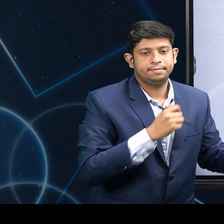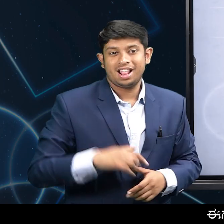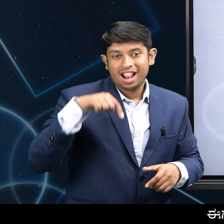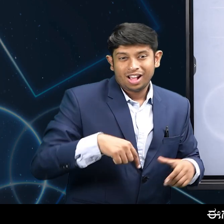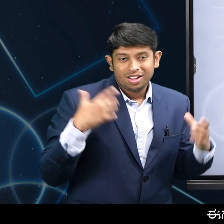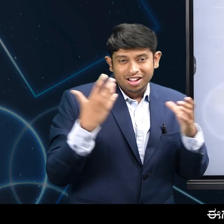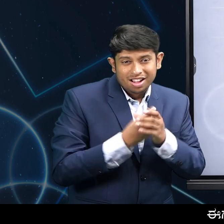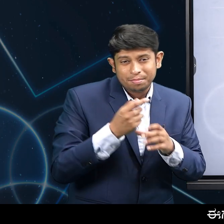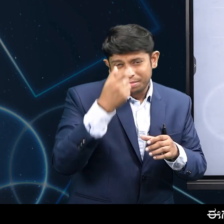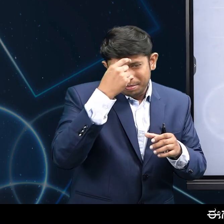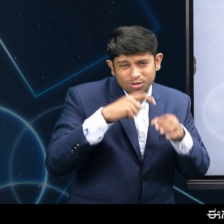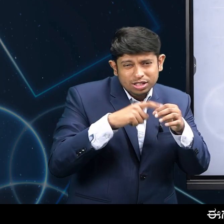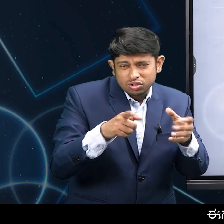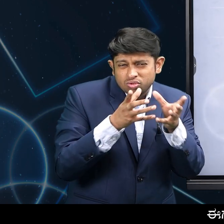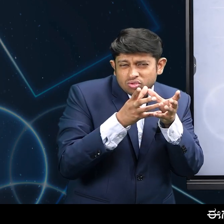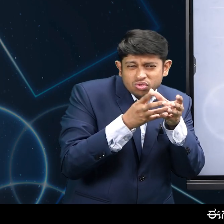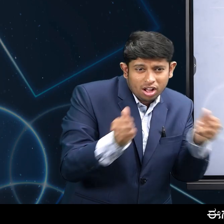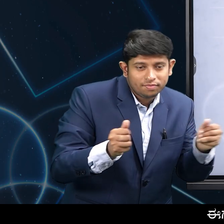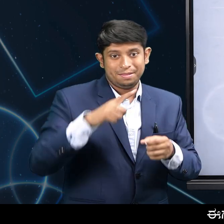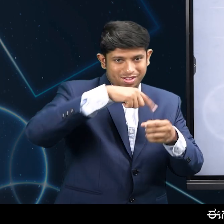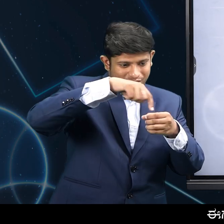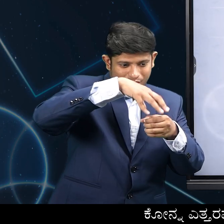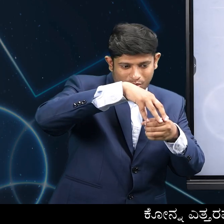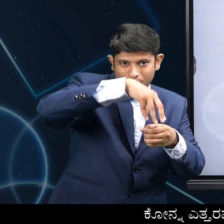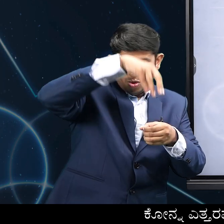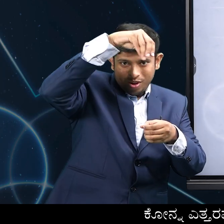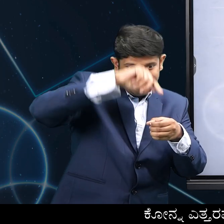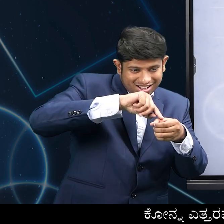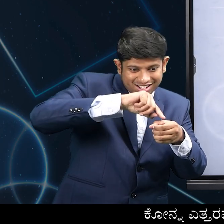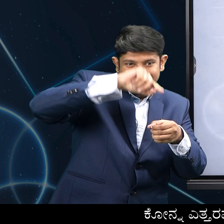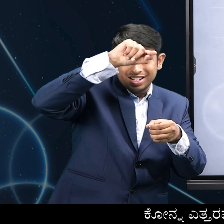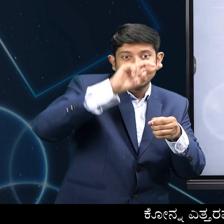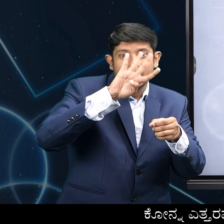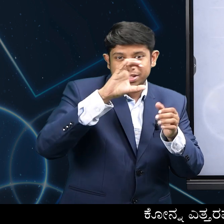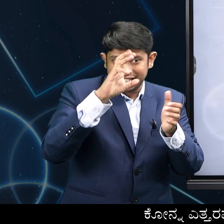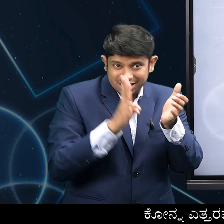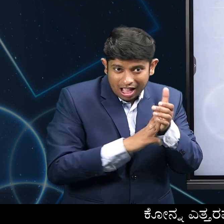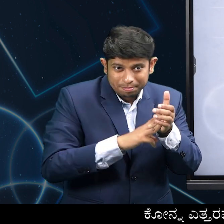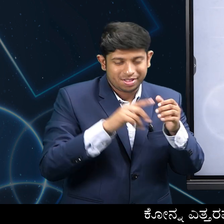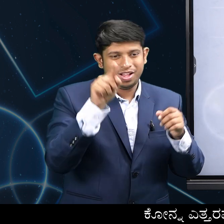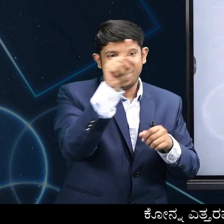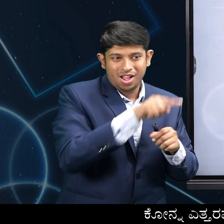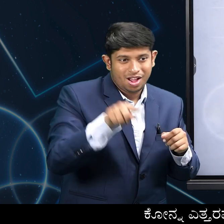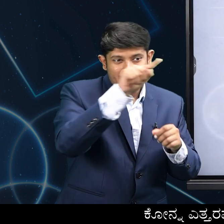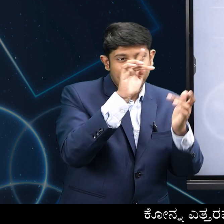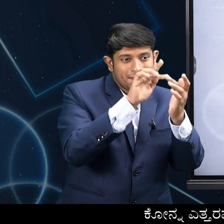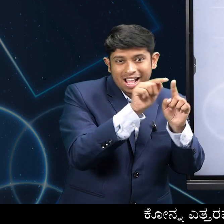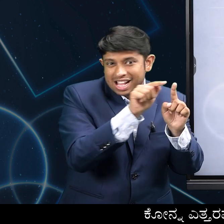ಈಗ ನಾವು ಸಮಸ್ಯೆಯನ್ನ ಪರಿಹರಿಸ್ತೇವೆ. ಕೋನ್ನ ಎತ್ತರವು 24 ಸೆಂಟಿಮೀಟರ್ ಮತ್ತು ಅದರ ಮೂಲ ತ್ರಿಜ್ಯವು 7